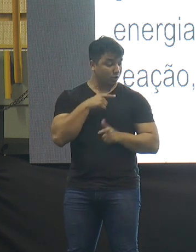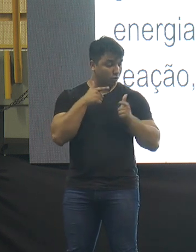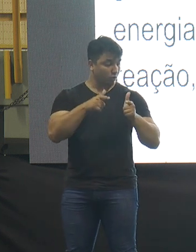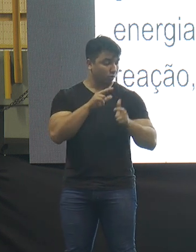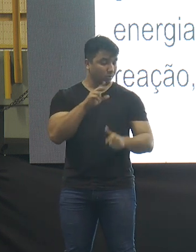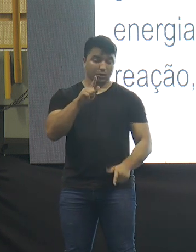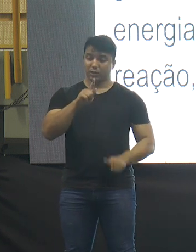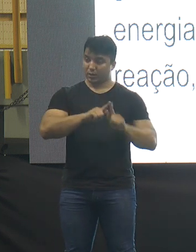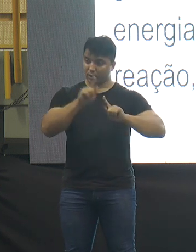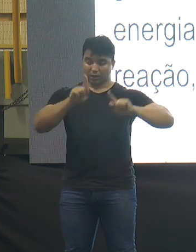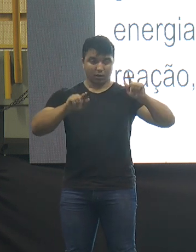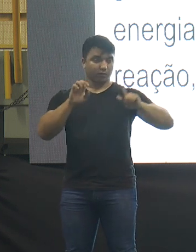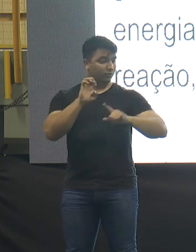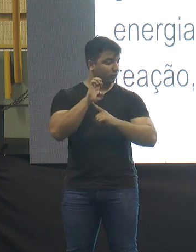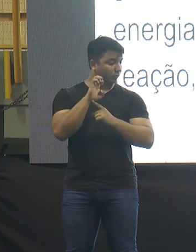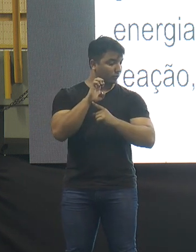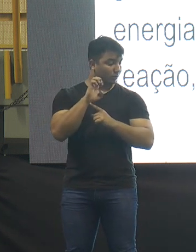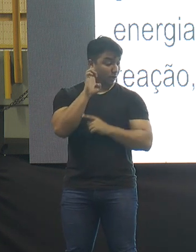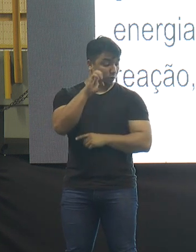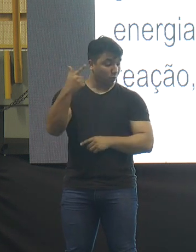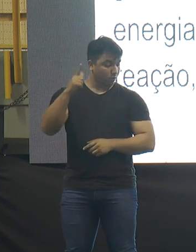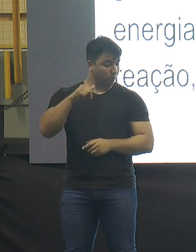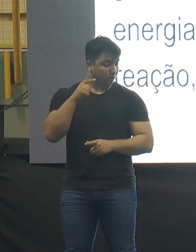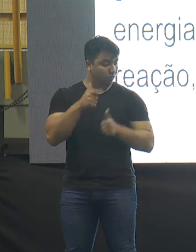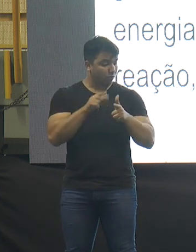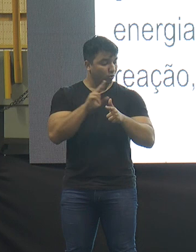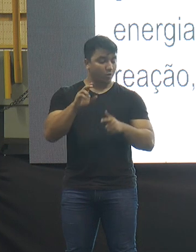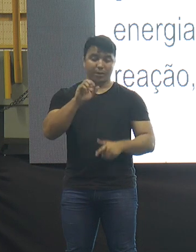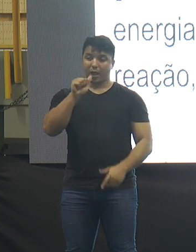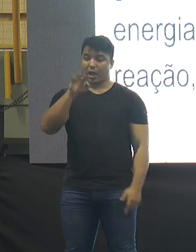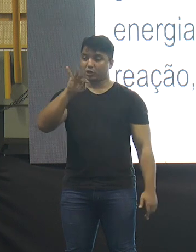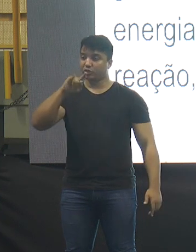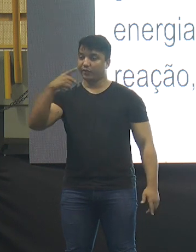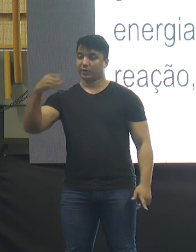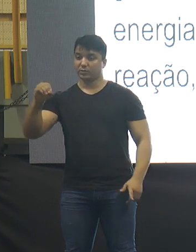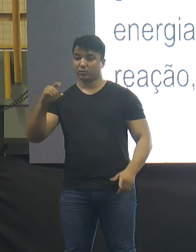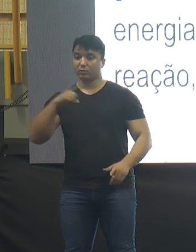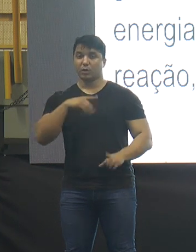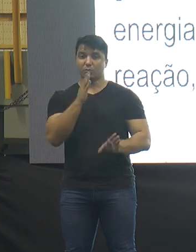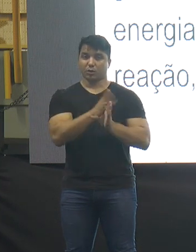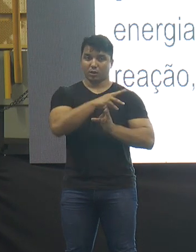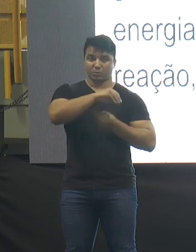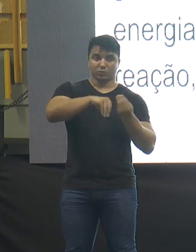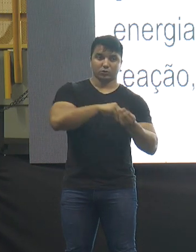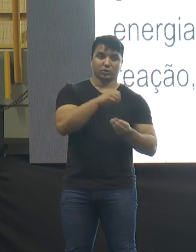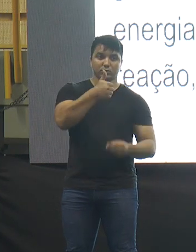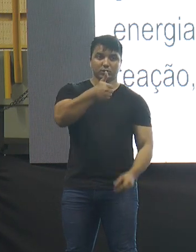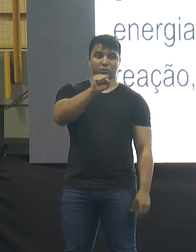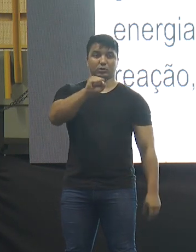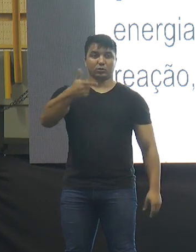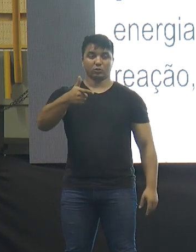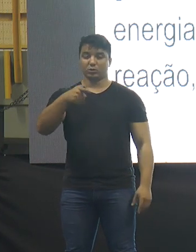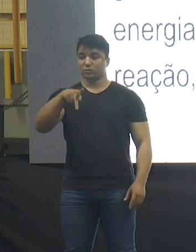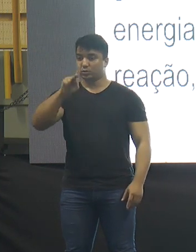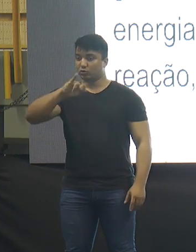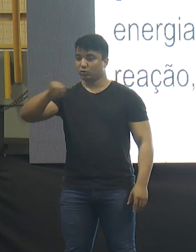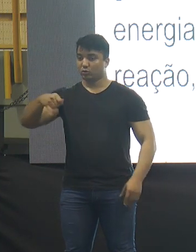denominada no gráfico dia 2 é chamada de energia de ativação, que para essa reação é de 182